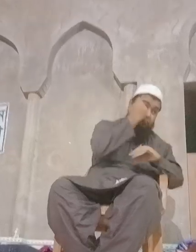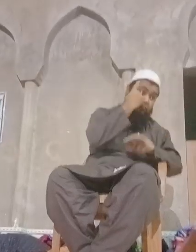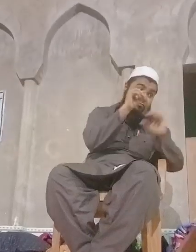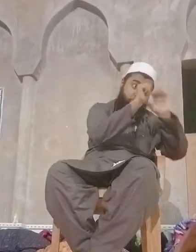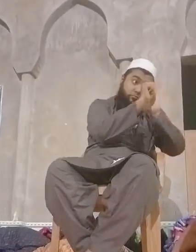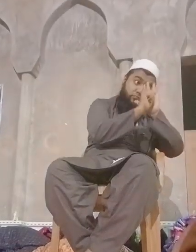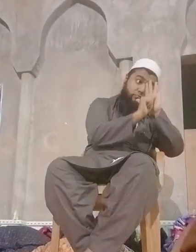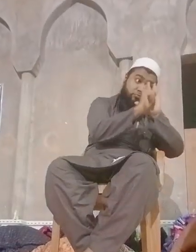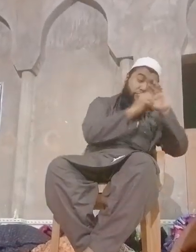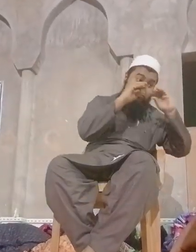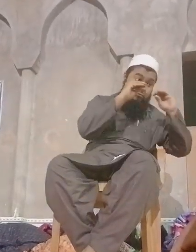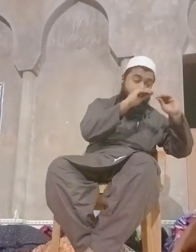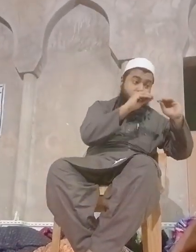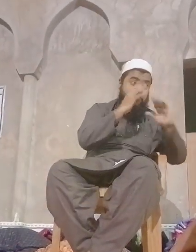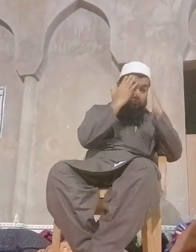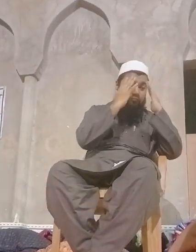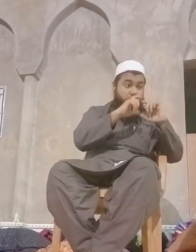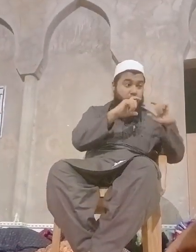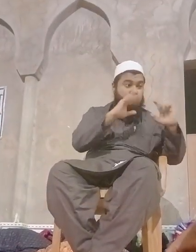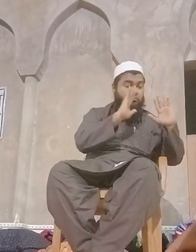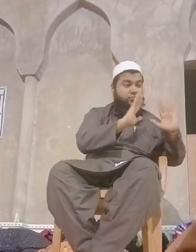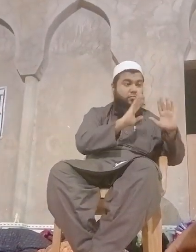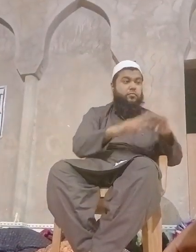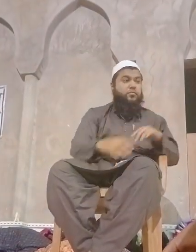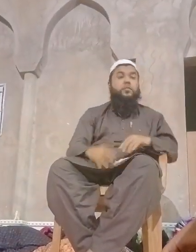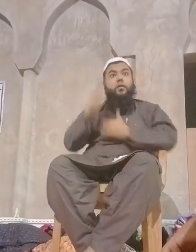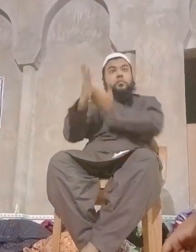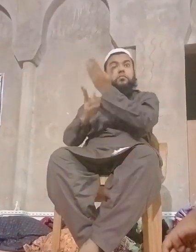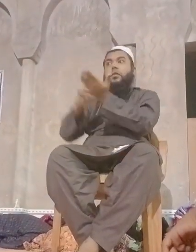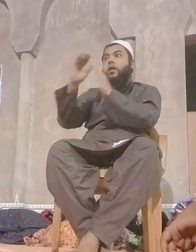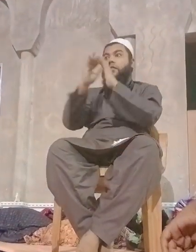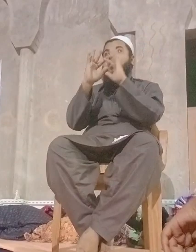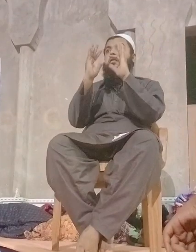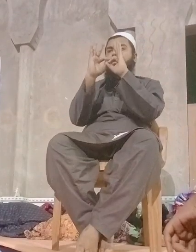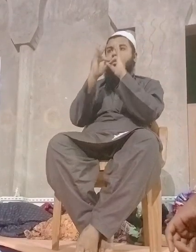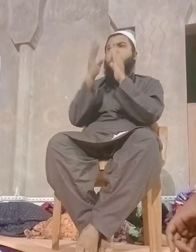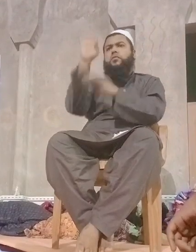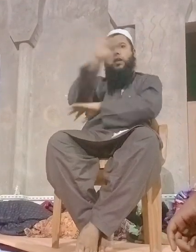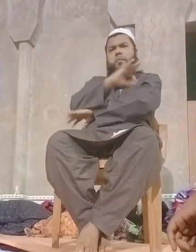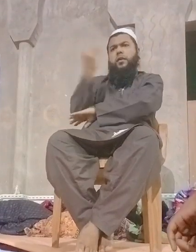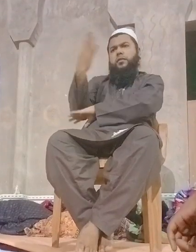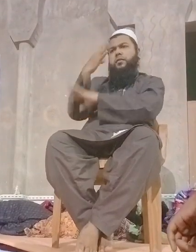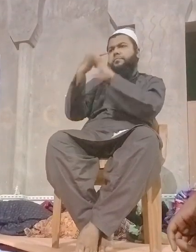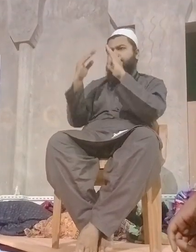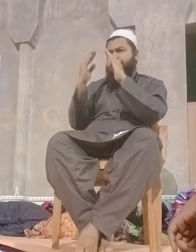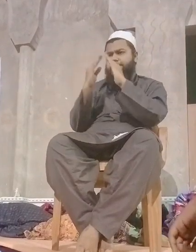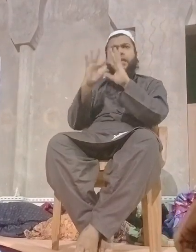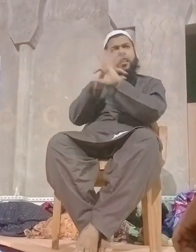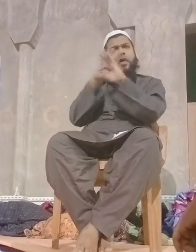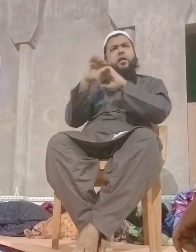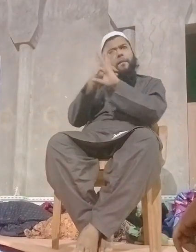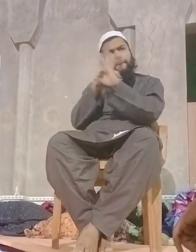শক্তি, সব শক্তি তার সামনে থাকতো, কিন্তু সমস্ত শক্তির খেলাফ এক আল্লাহর হুকুমকে পালন